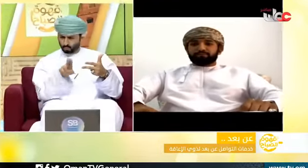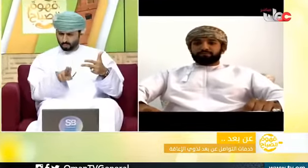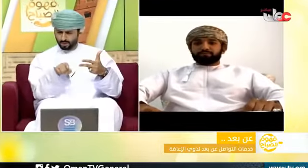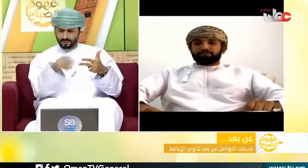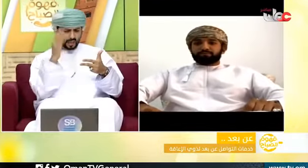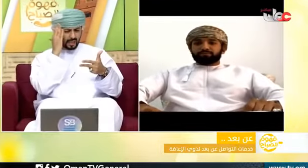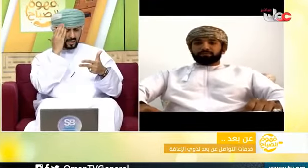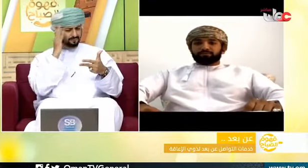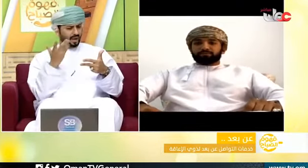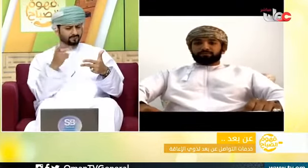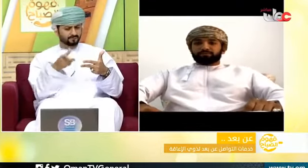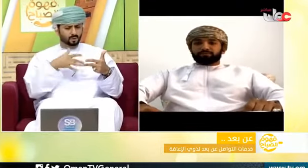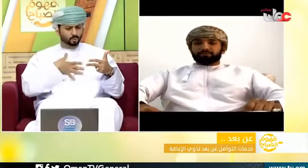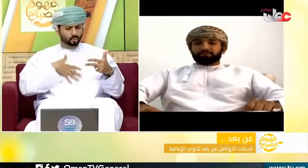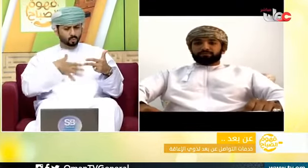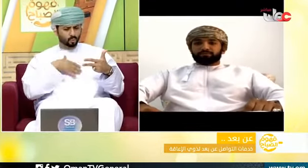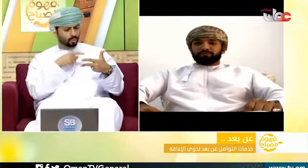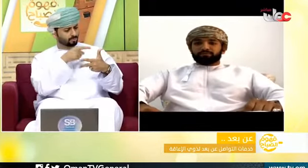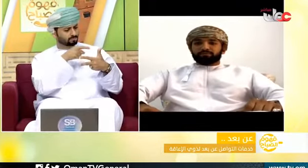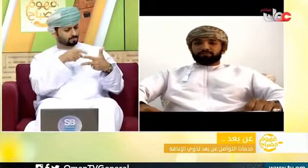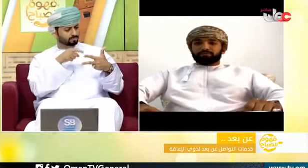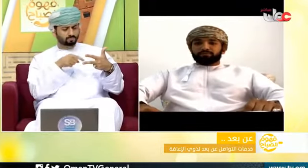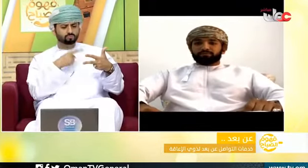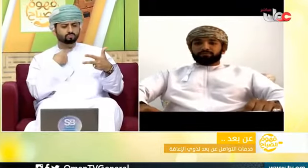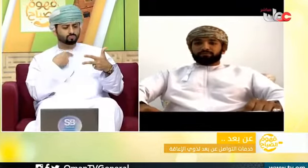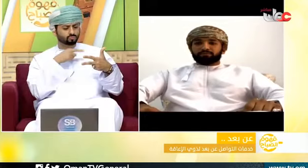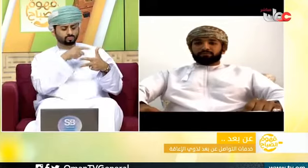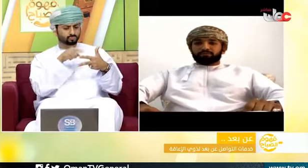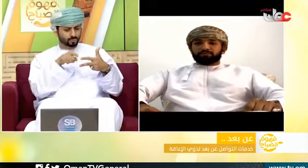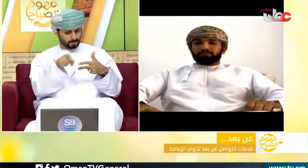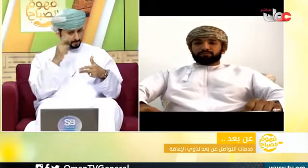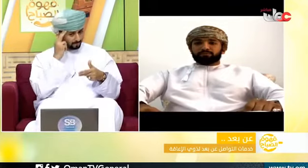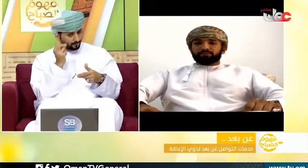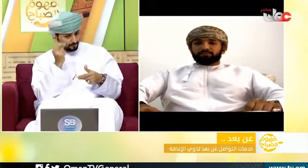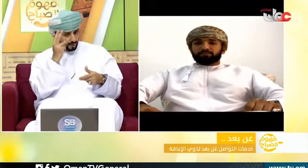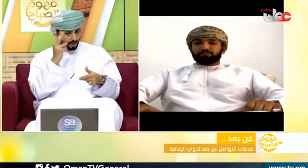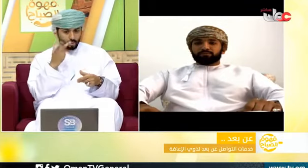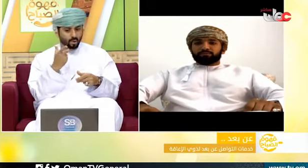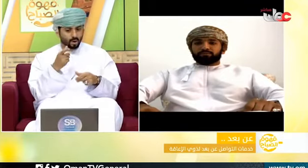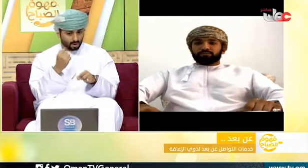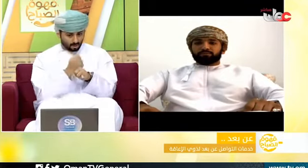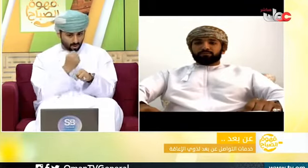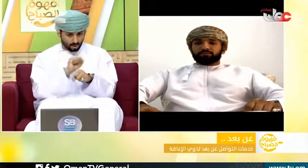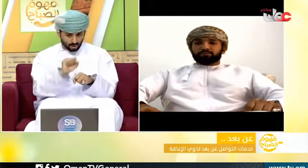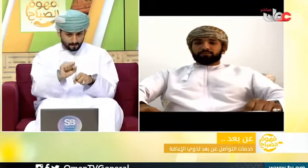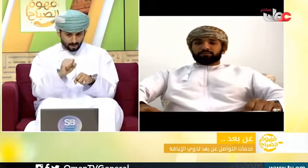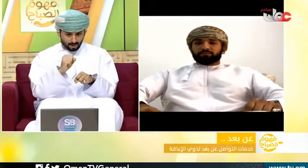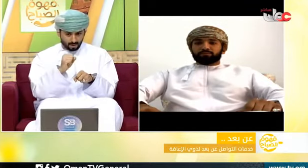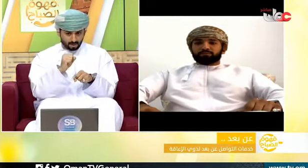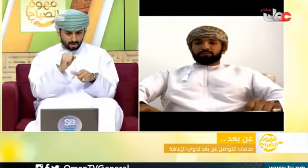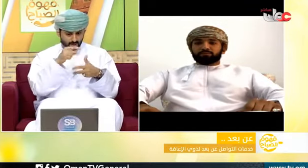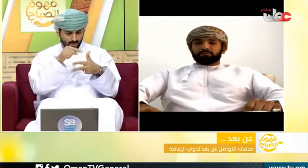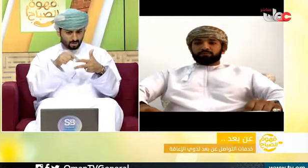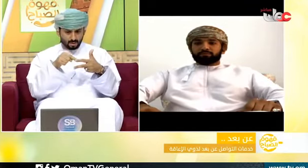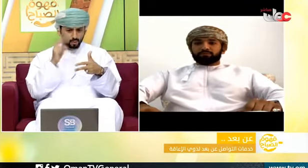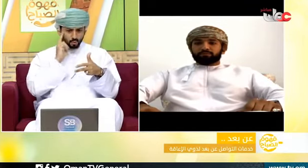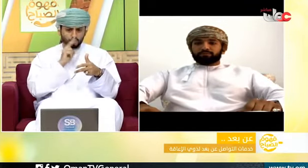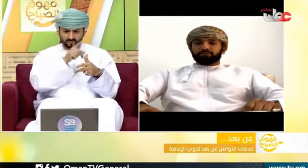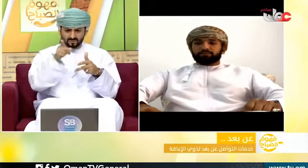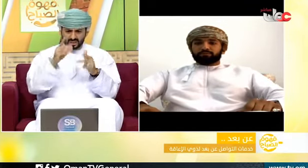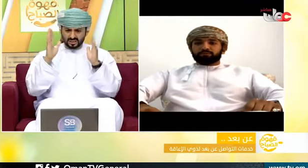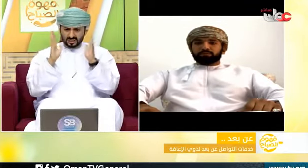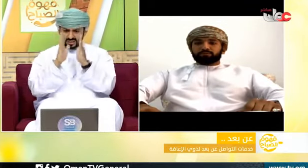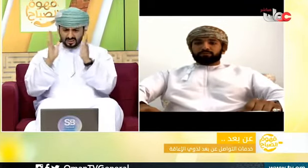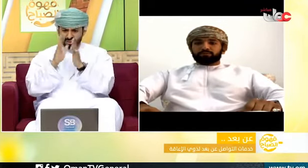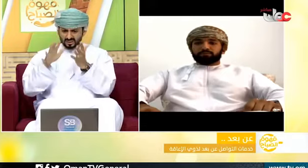هذه خدمات مختلفة. كيف ما هي الخدمات التي يعني أنتم تفضلونها،